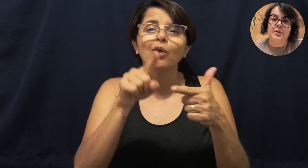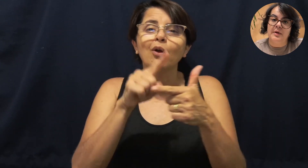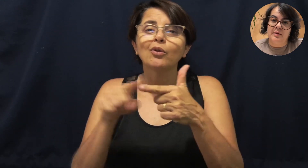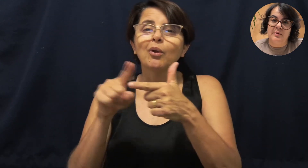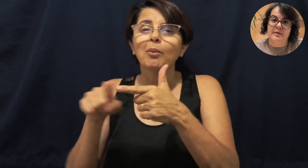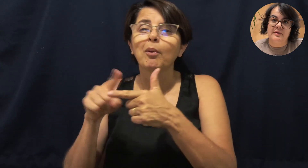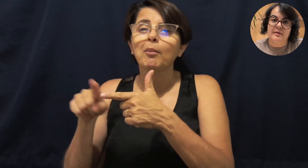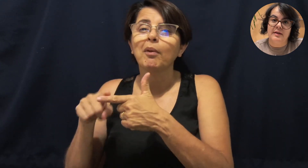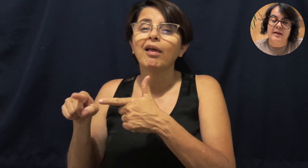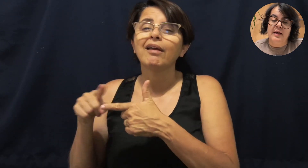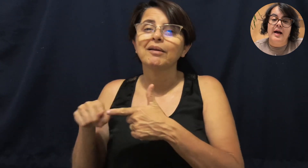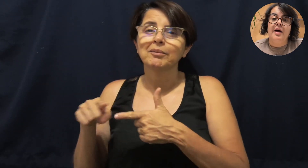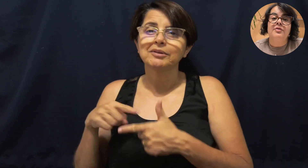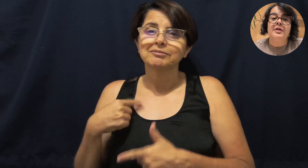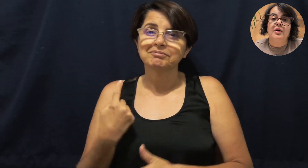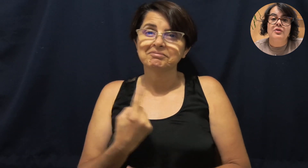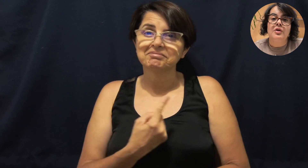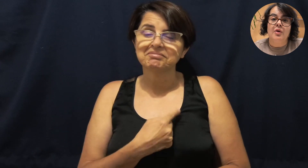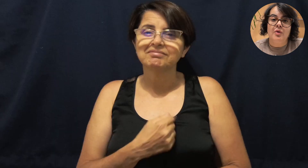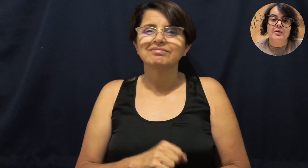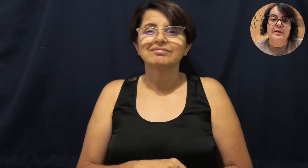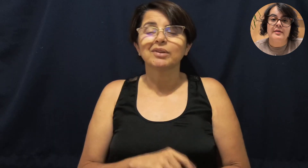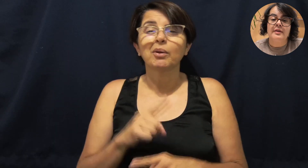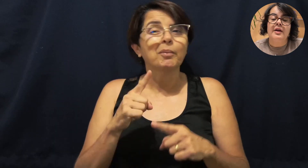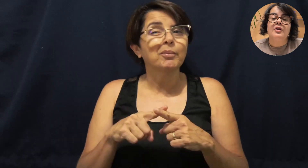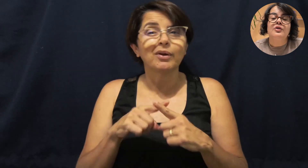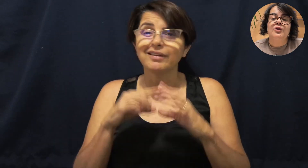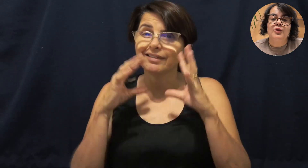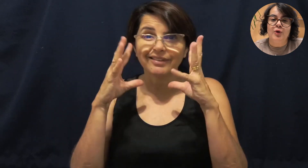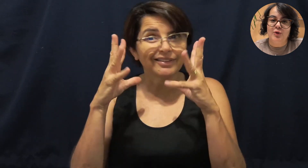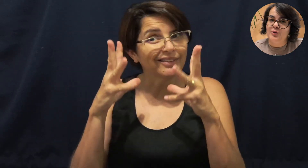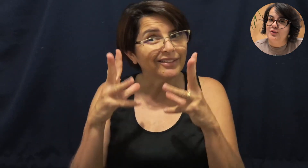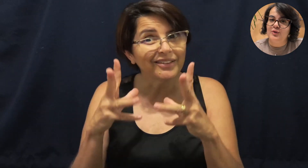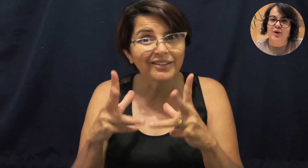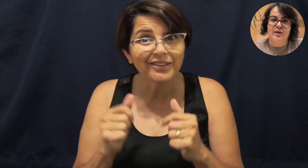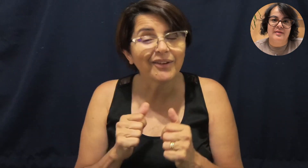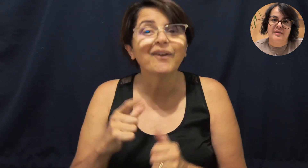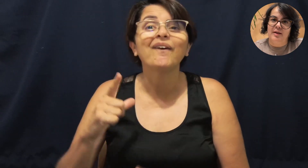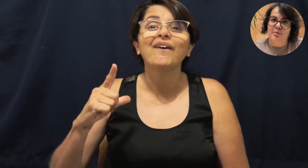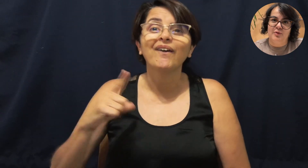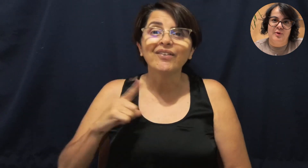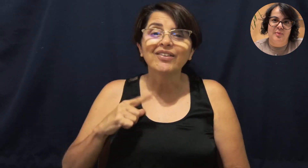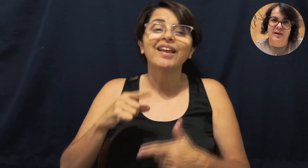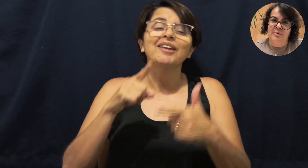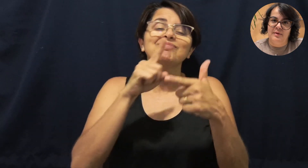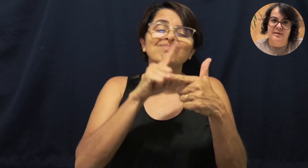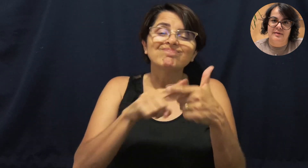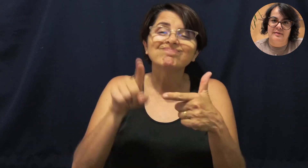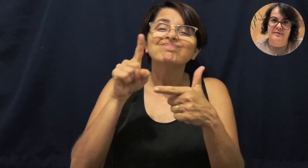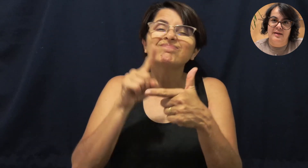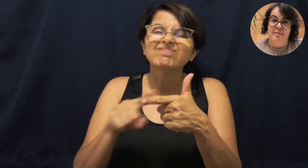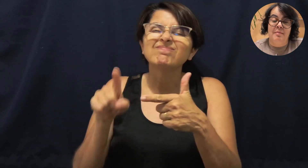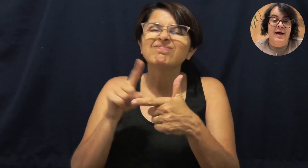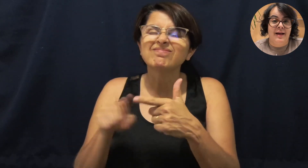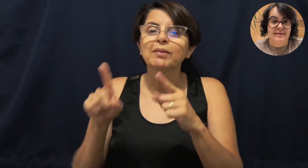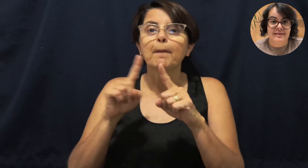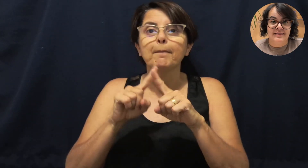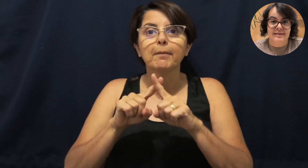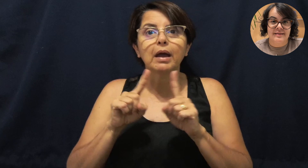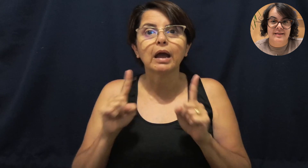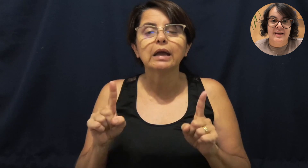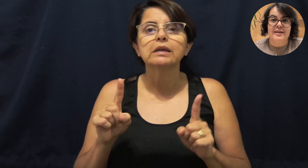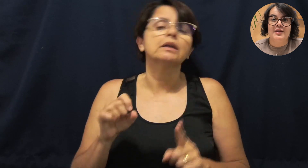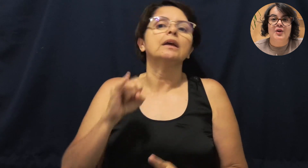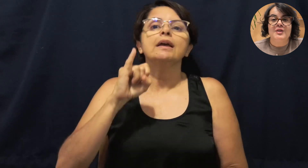próprios problemas. Afinal de contas, todos nós temos problemas,